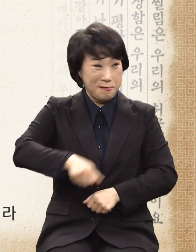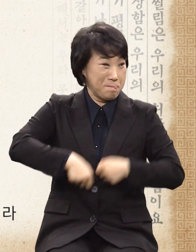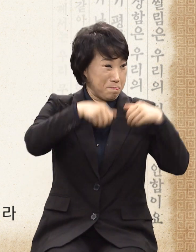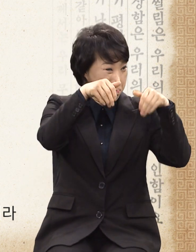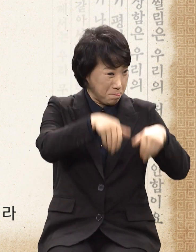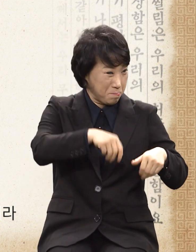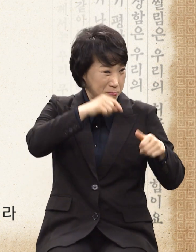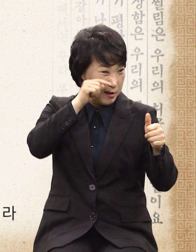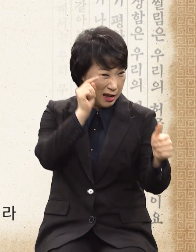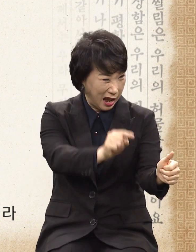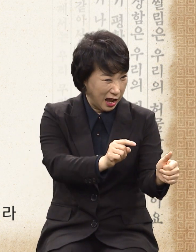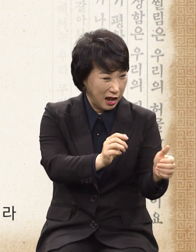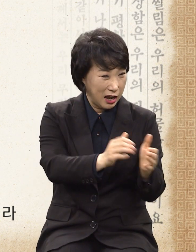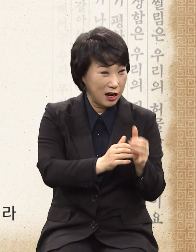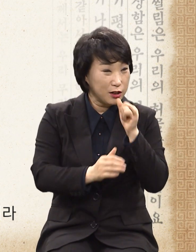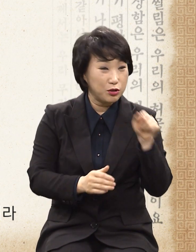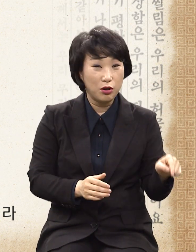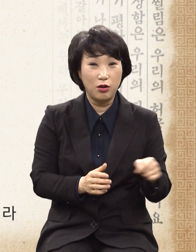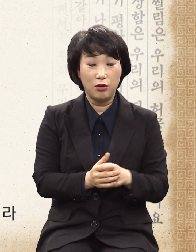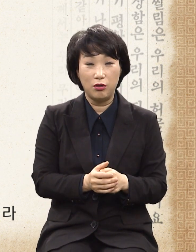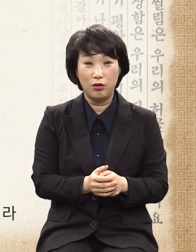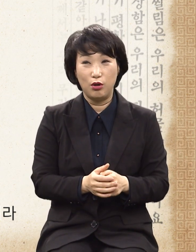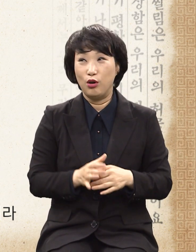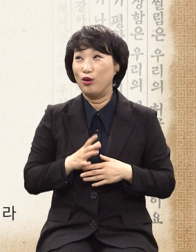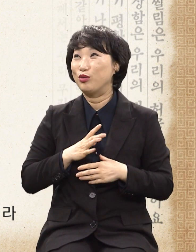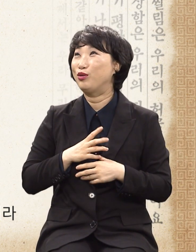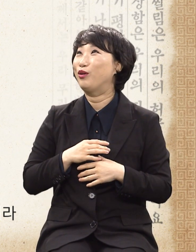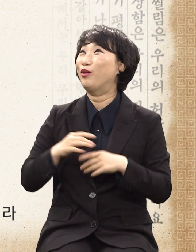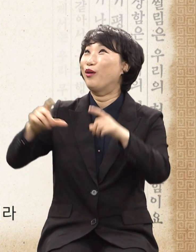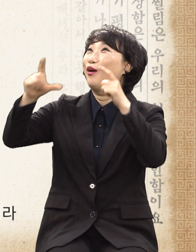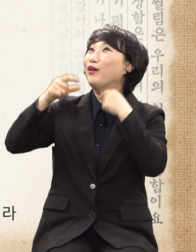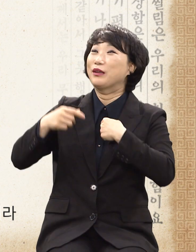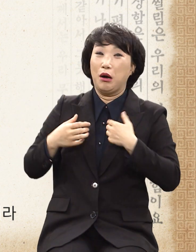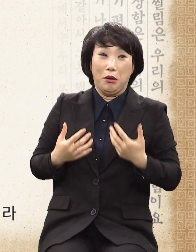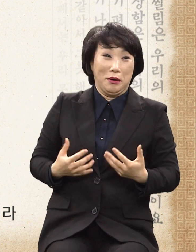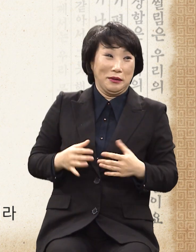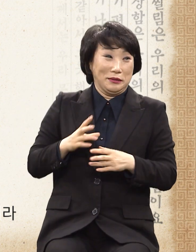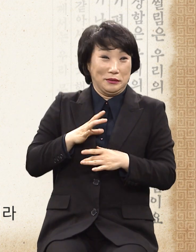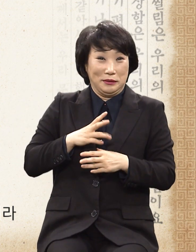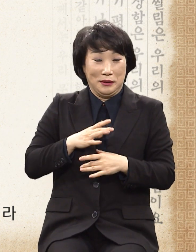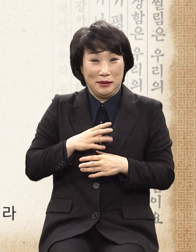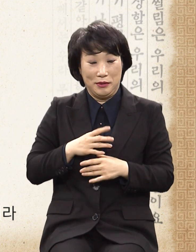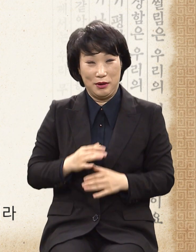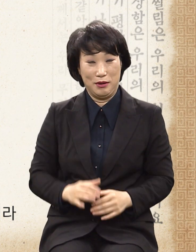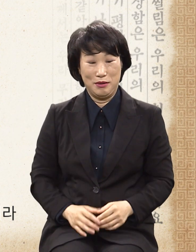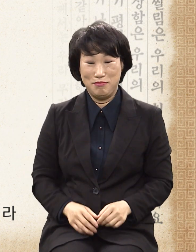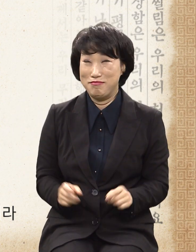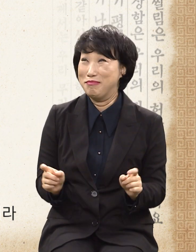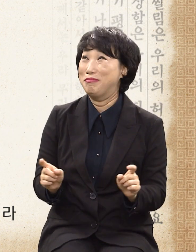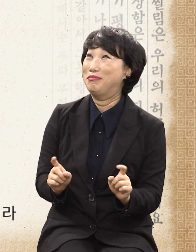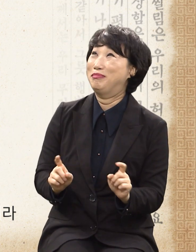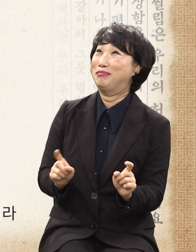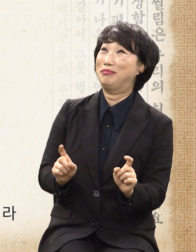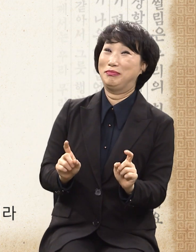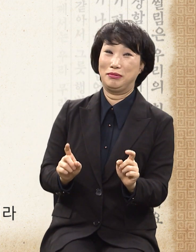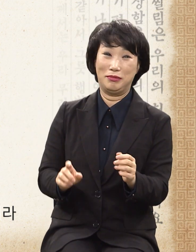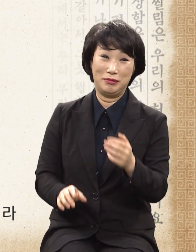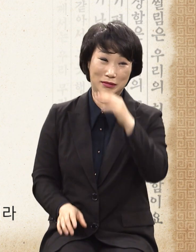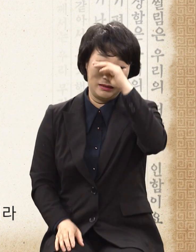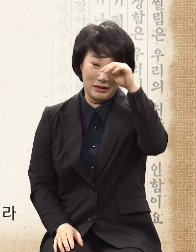악하고 게으른 종아, 두렵지 않느냐 이 말이요, 무섭지 않느냐 이